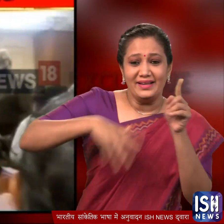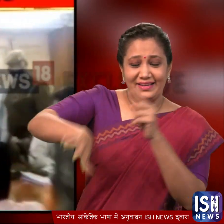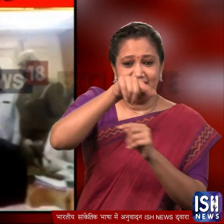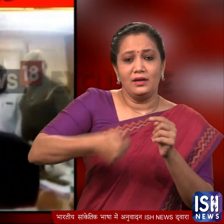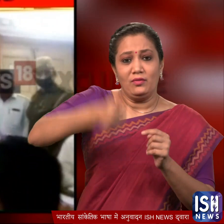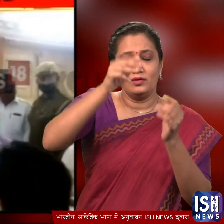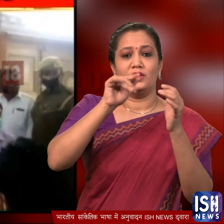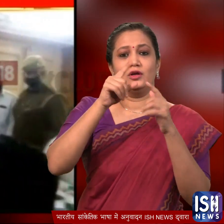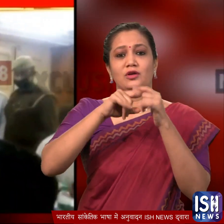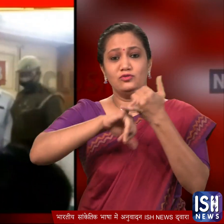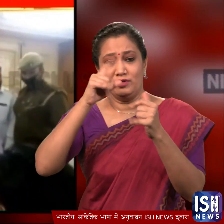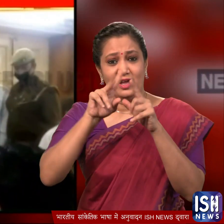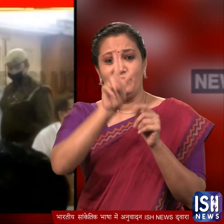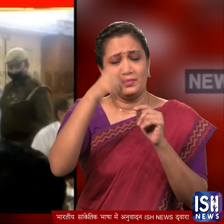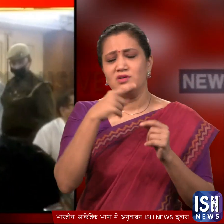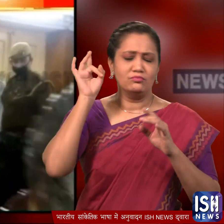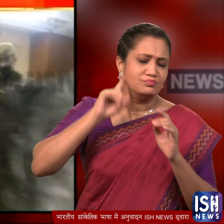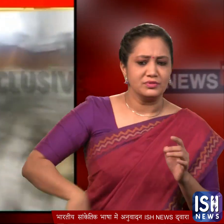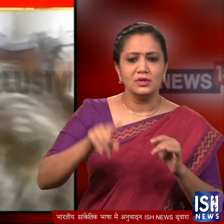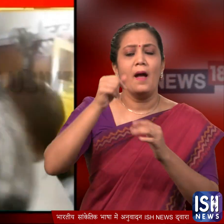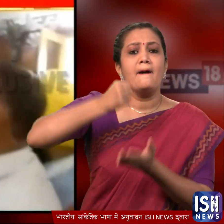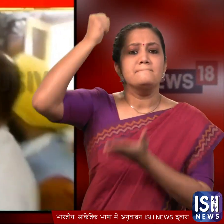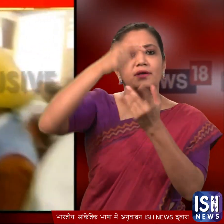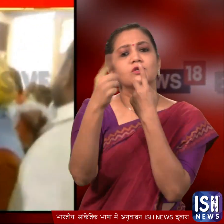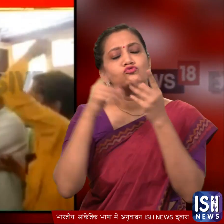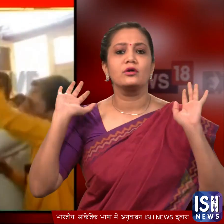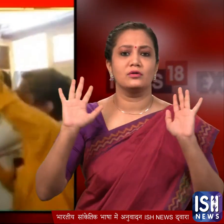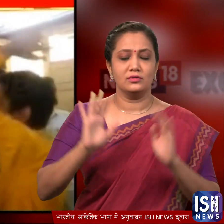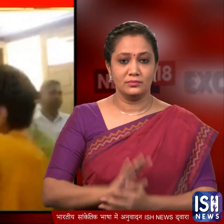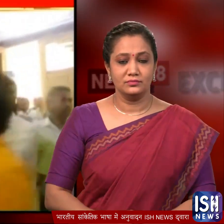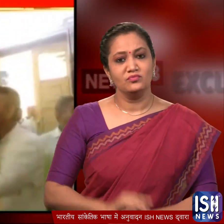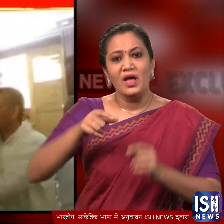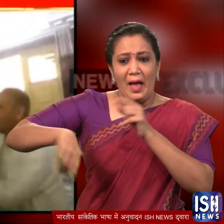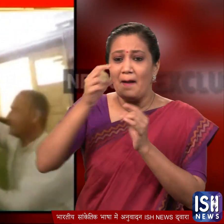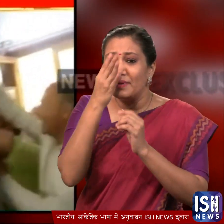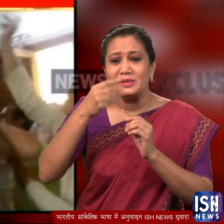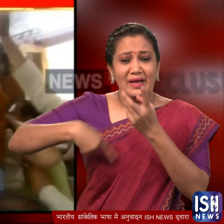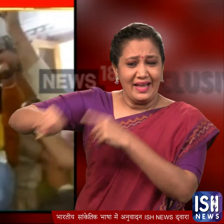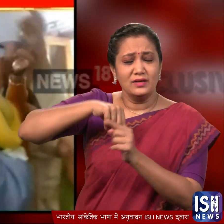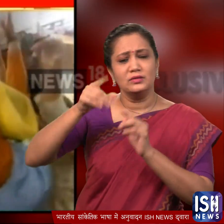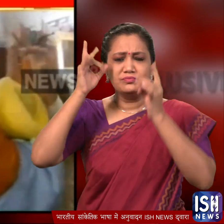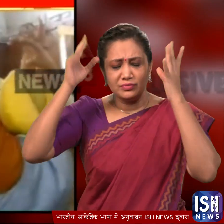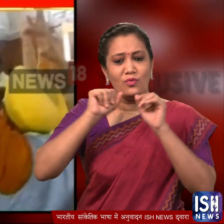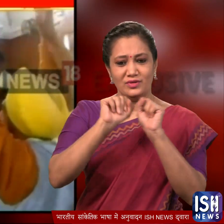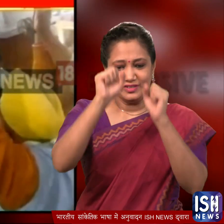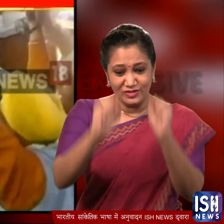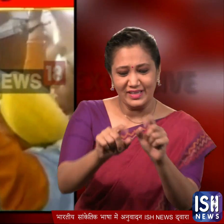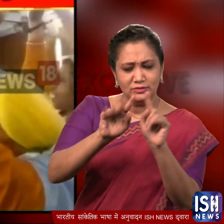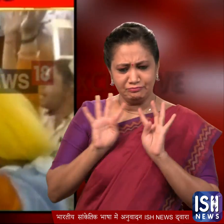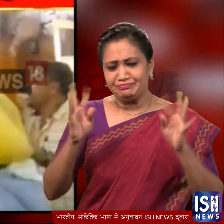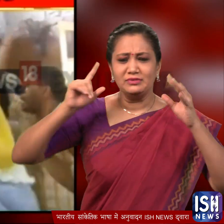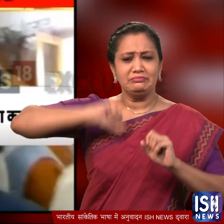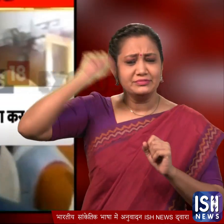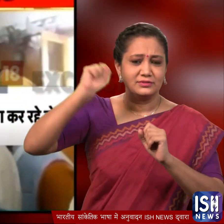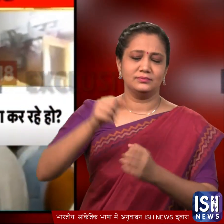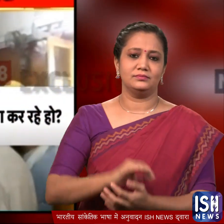की मेयर सुनीता वर्मा ने उनकी मांग को ठुकराकर बजट पर चर्चा करने की बात कही। इस बात से नाराज बीजेपी पार्षद उनकी कुर्सी के पास आ गए और हंगामा